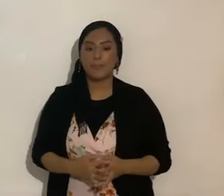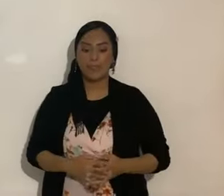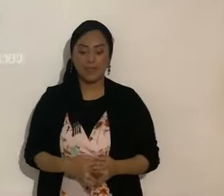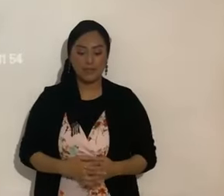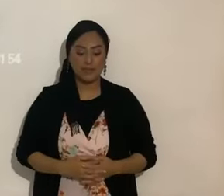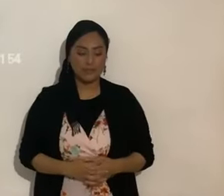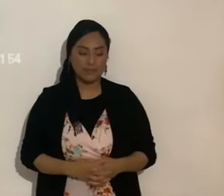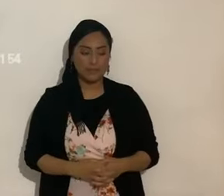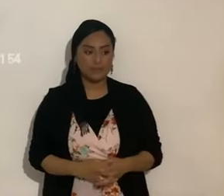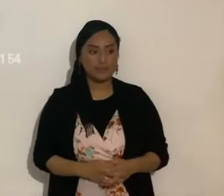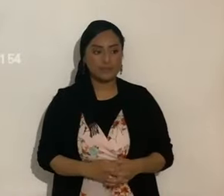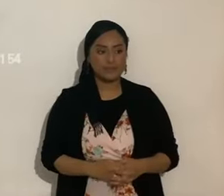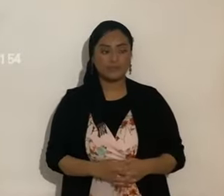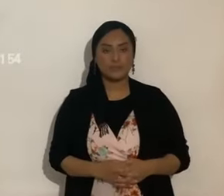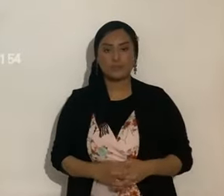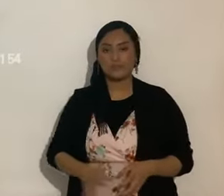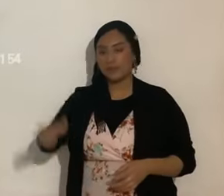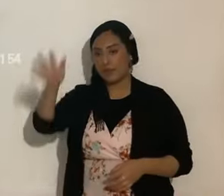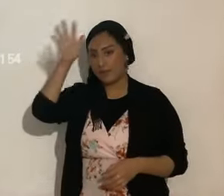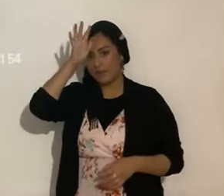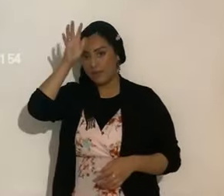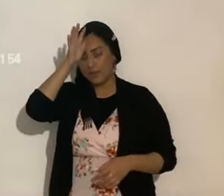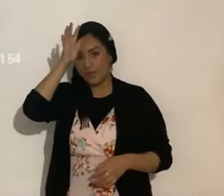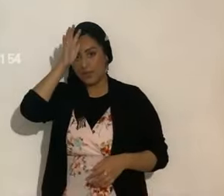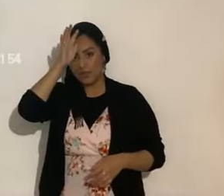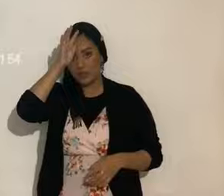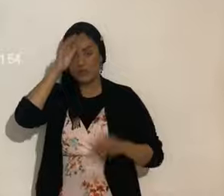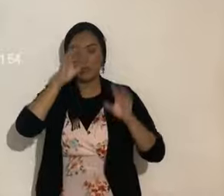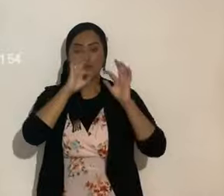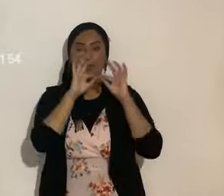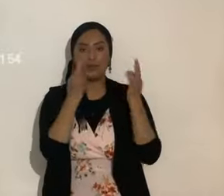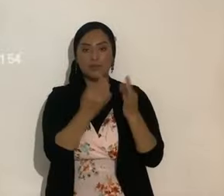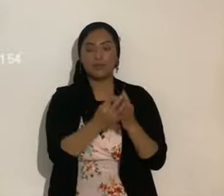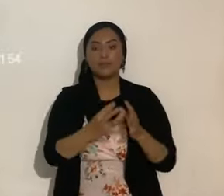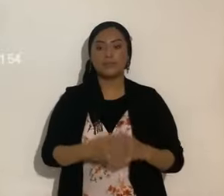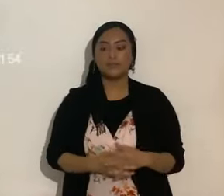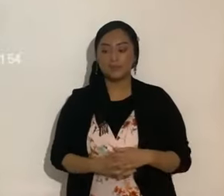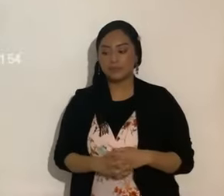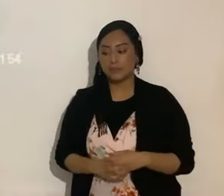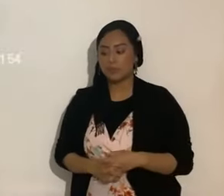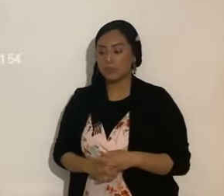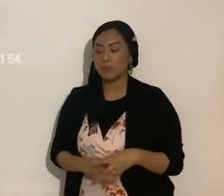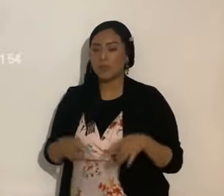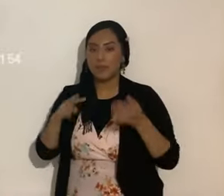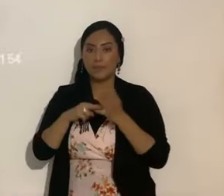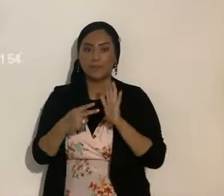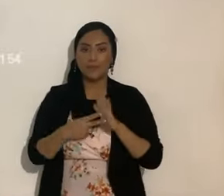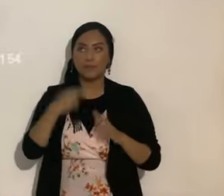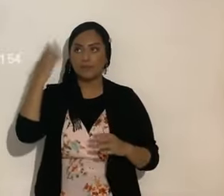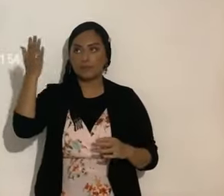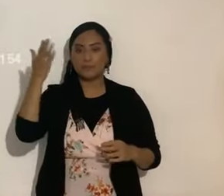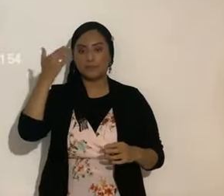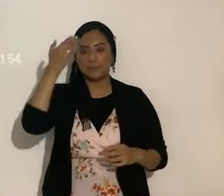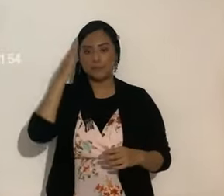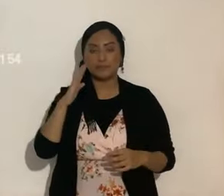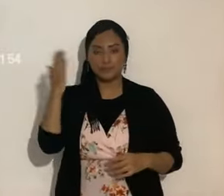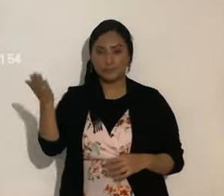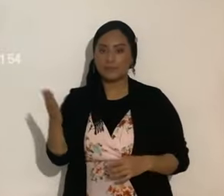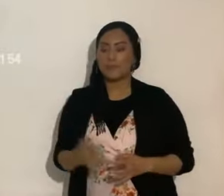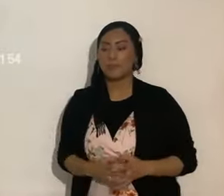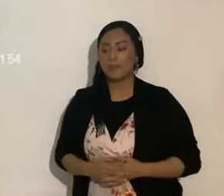Bueno, padre de la viña, o padre de familia, perdón, se refiere a Yahweh. ¿Quién es Yahshua